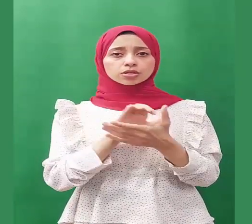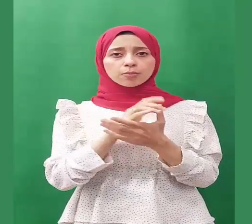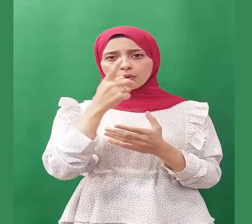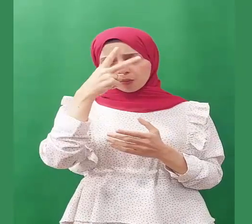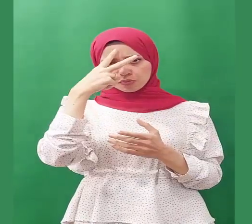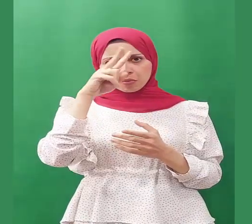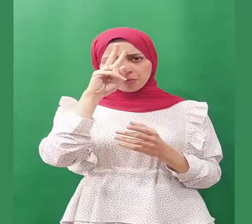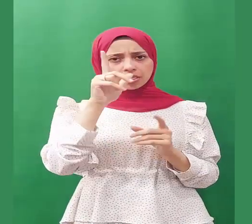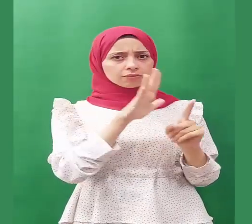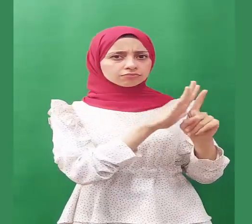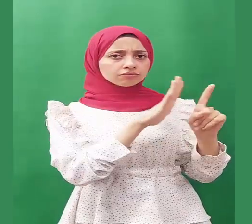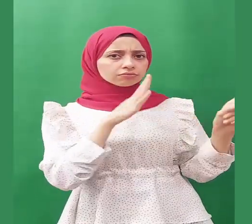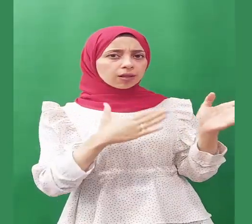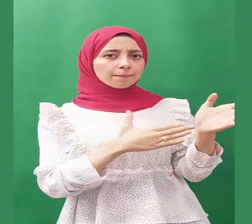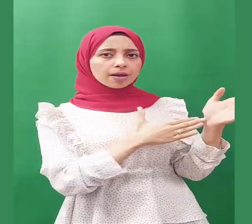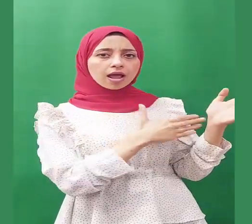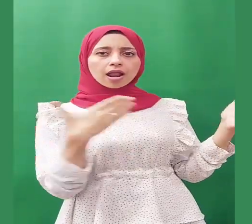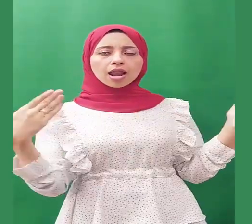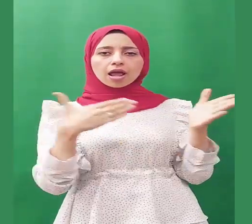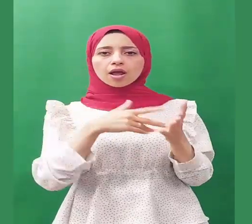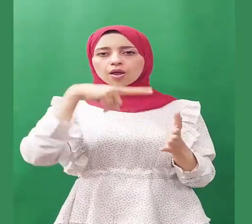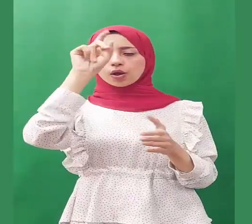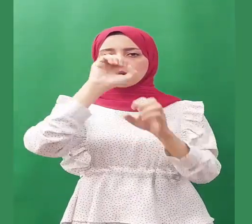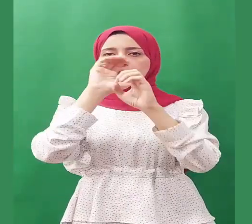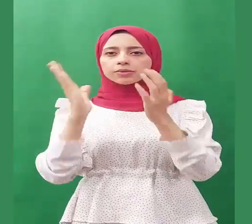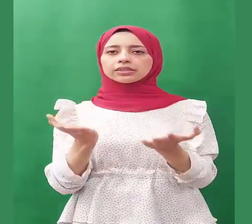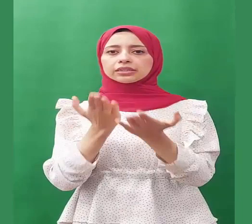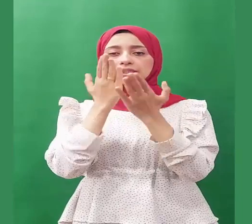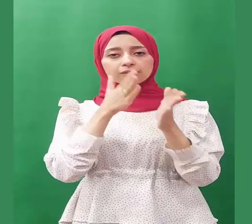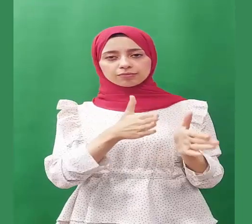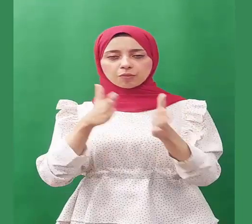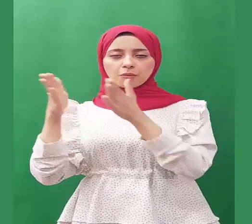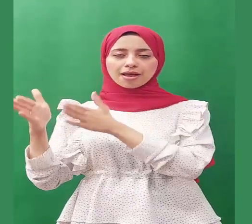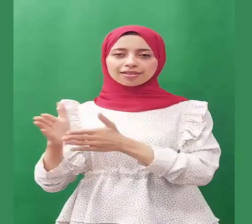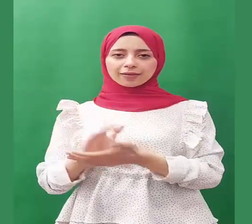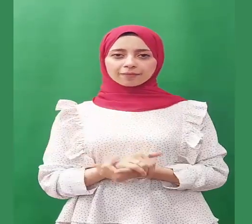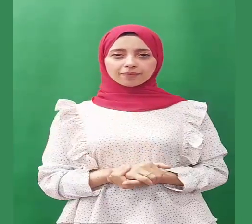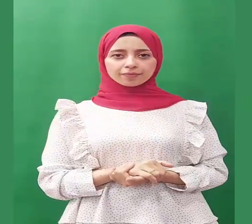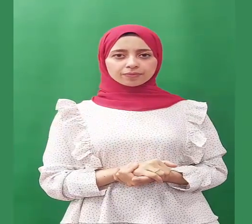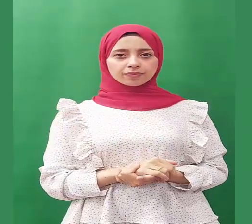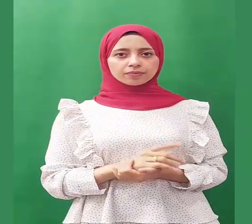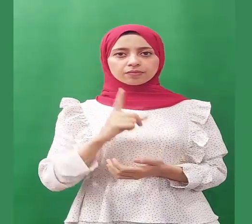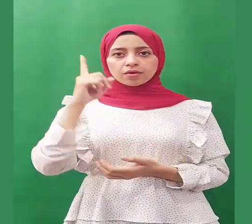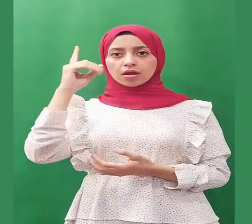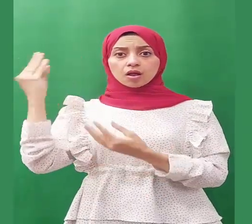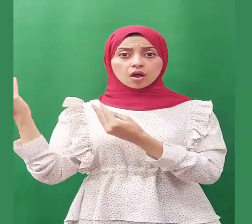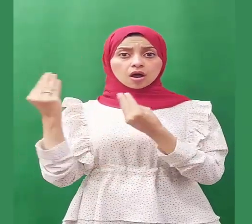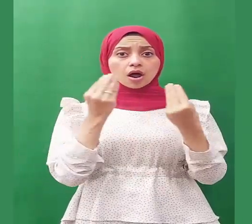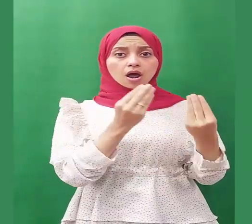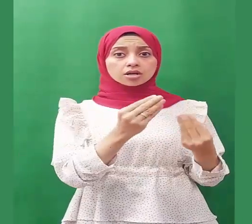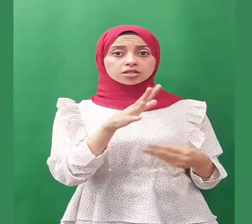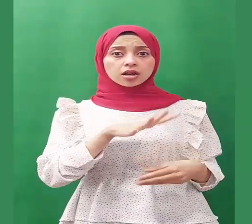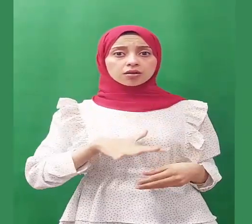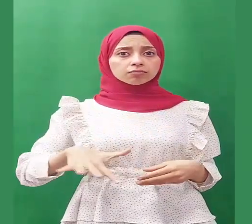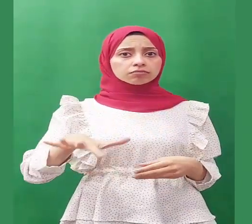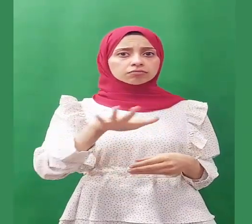تبعهم باحسان الى يوم الدين وبعد فقد ارسل الله عز وجل نبينا